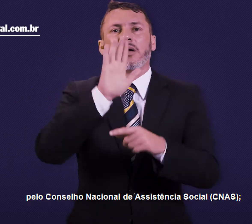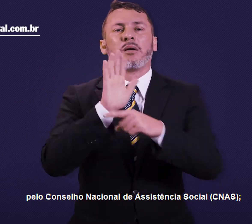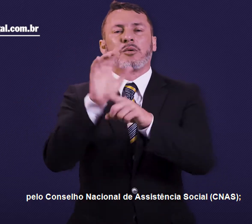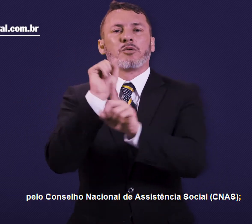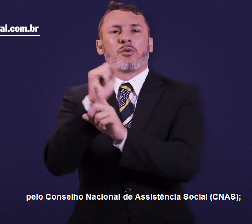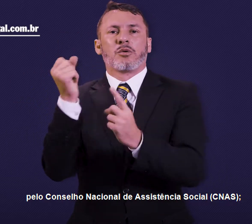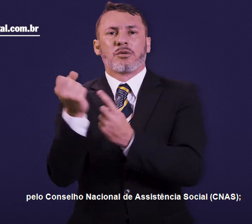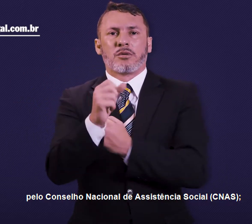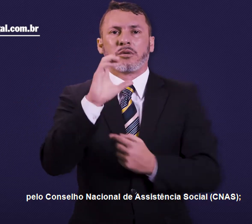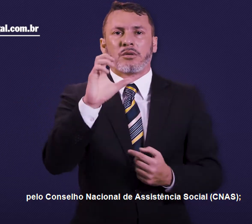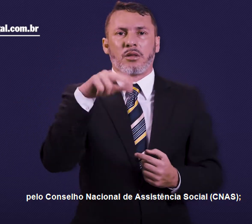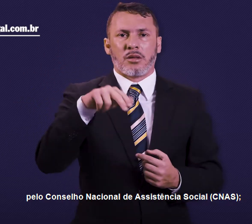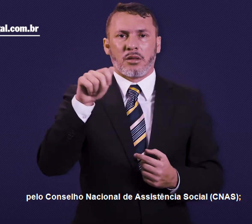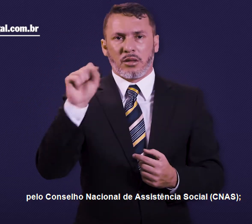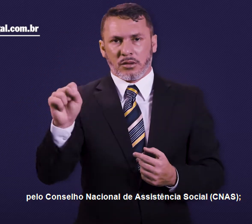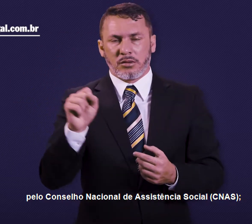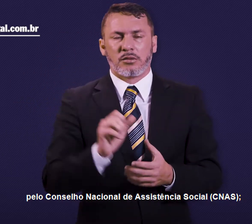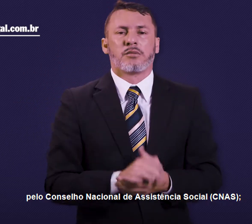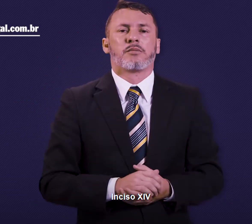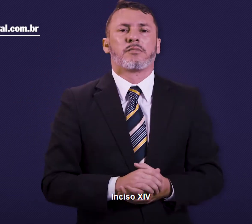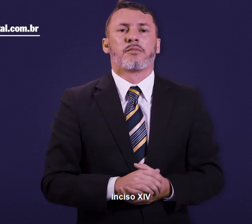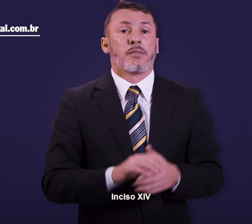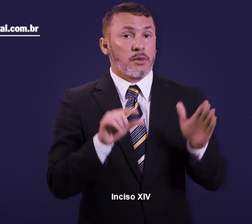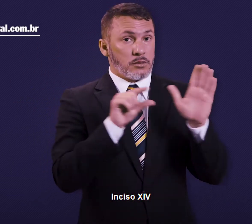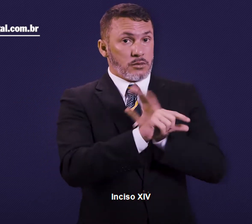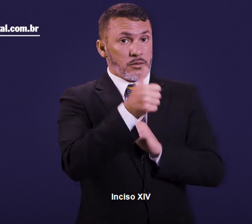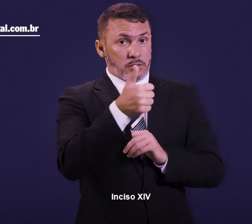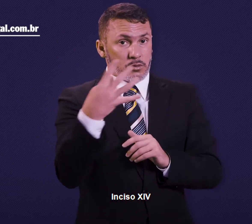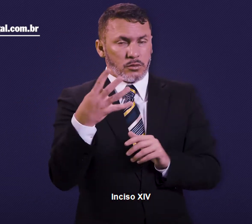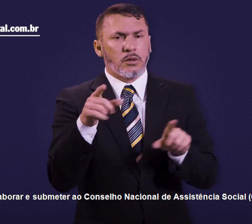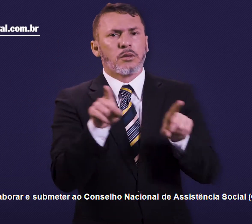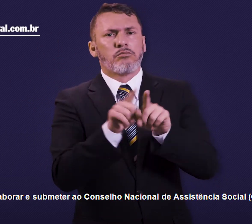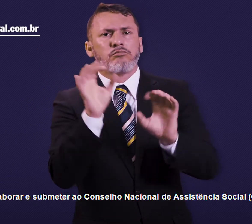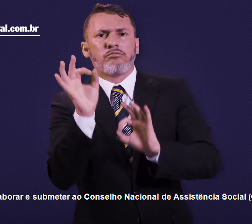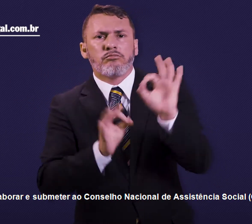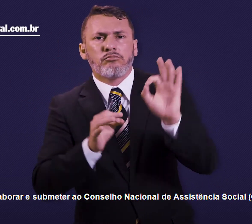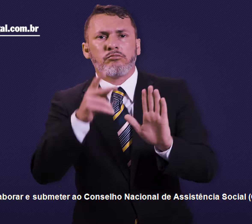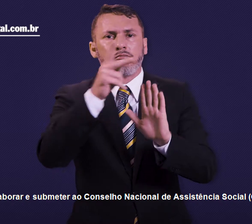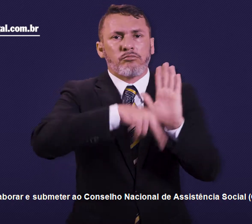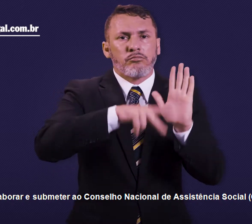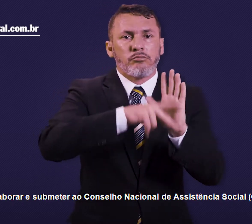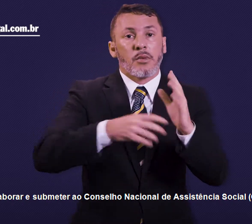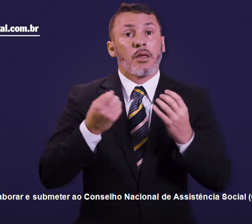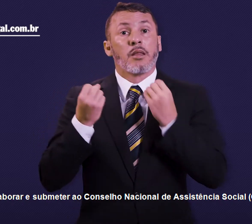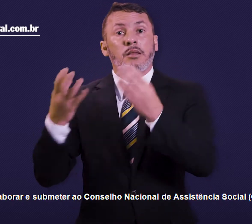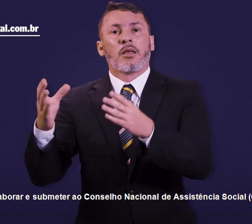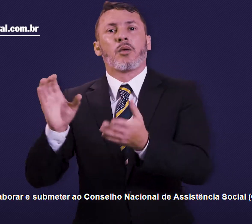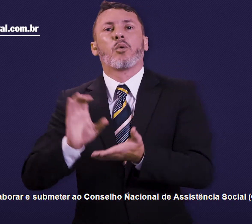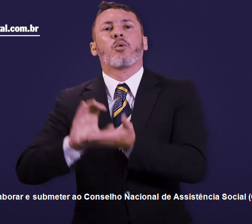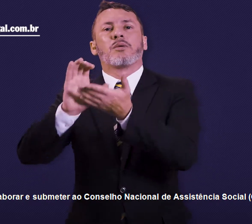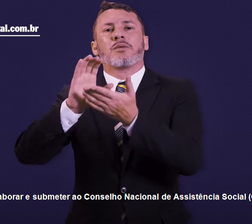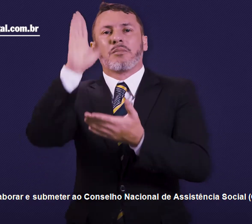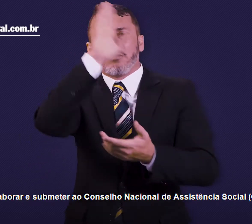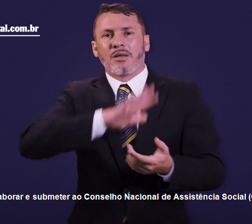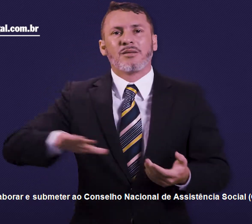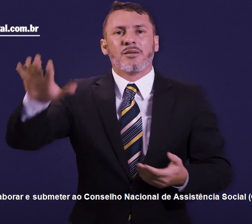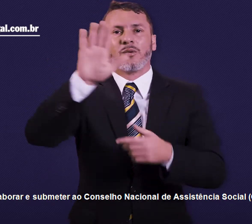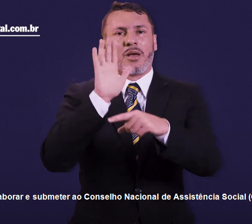Assistência Social, CNAS. Inciso 14. Elaborar e submeter ao Conselho Nacional de Assistência